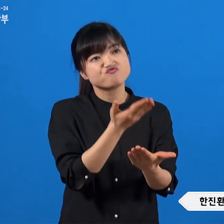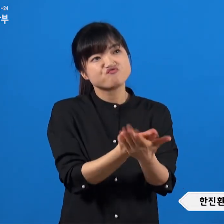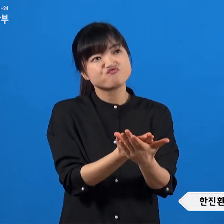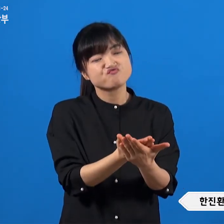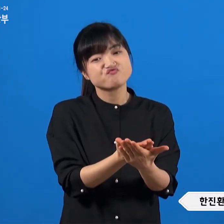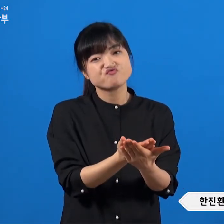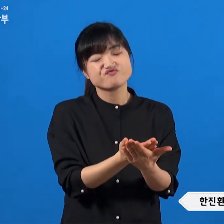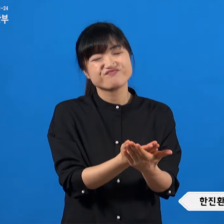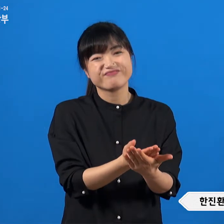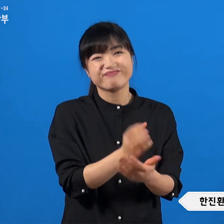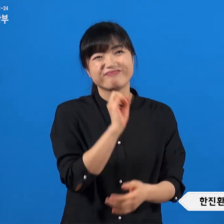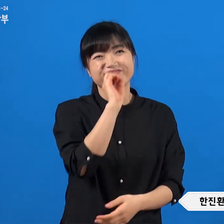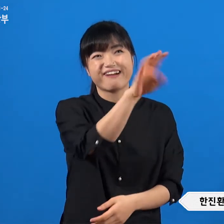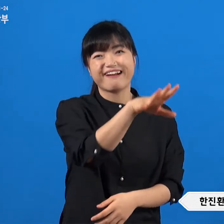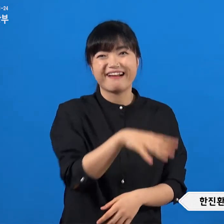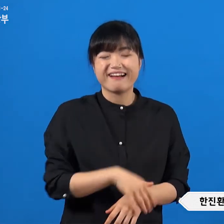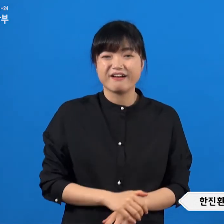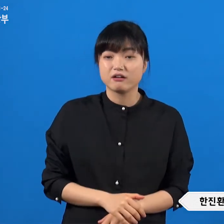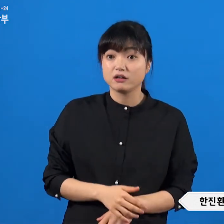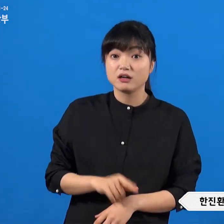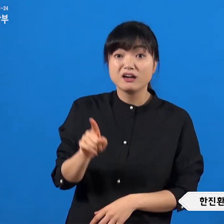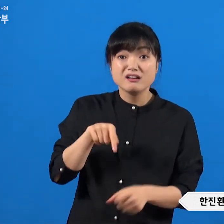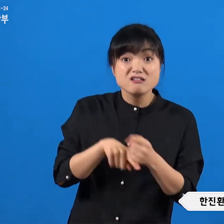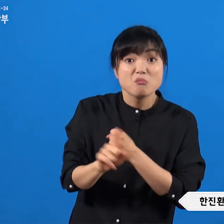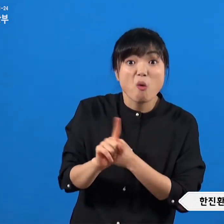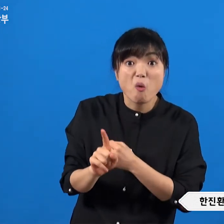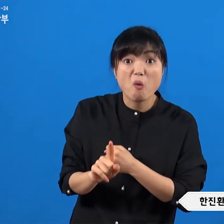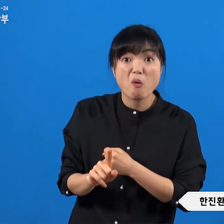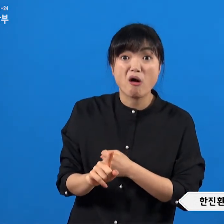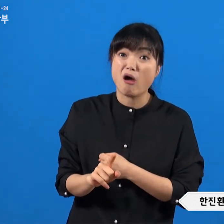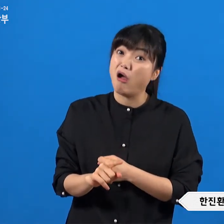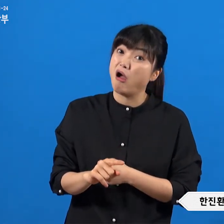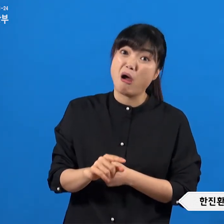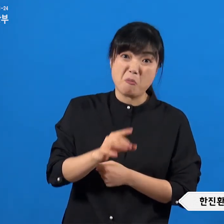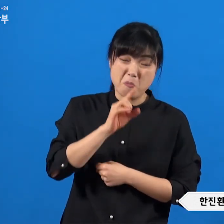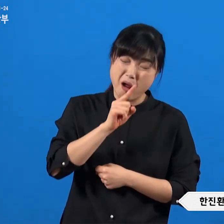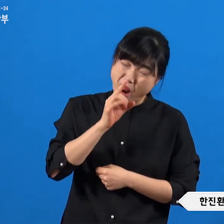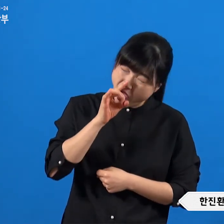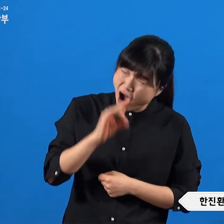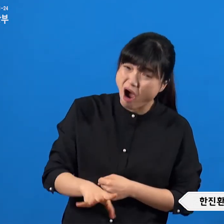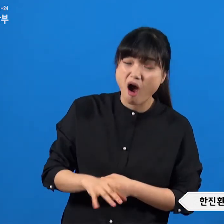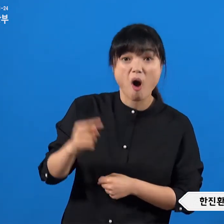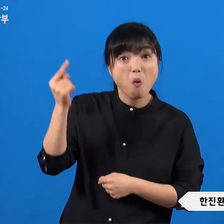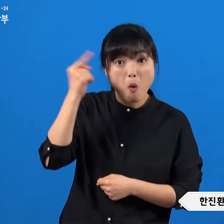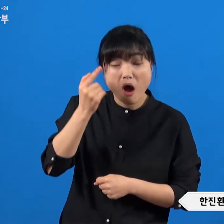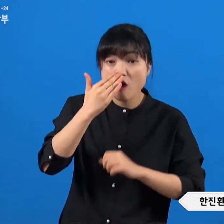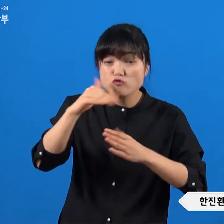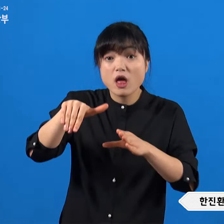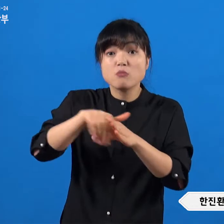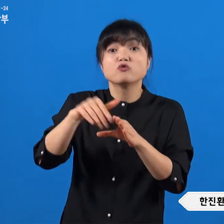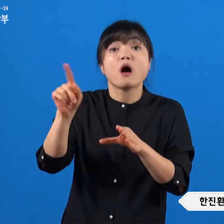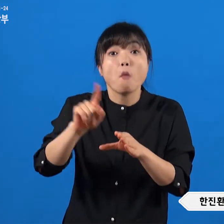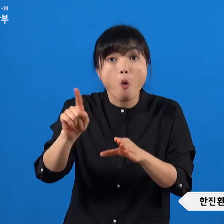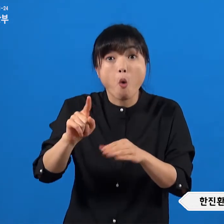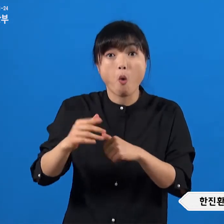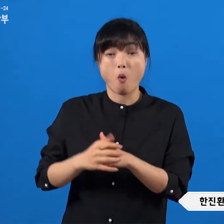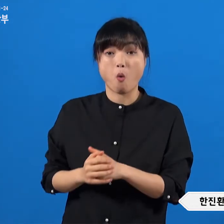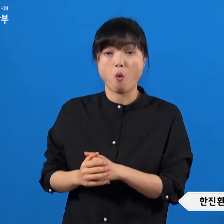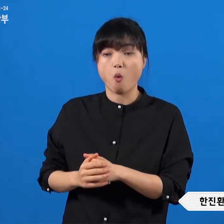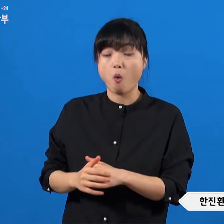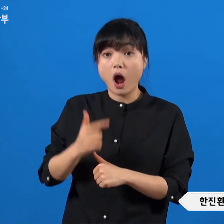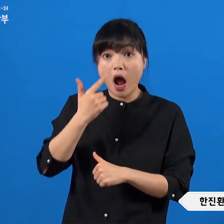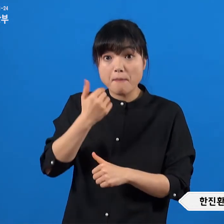합니다. 그건 있을 수 없는 얘기입니다. 왜냐하면 유대 땅에서는